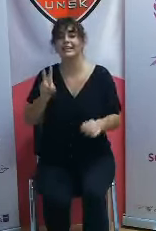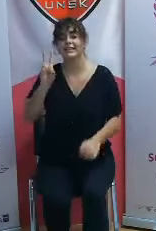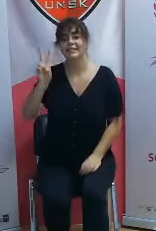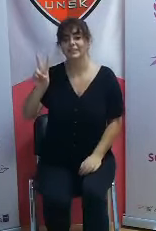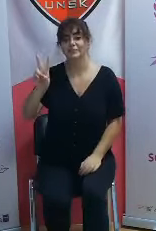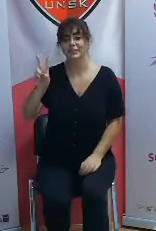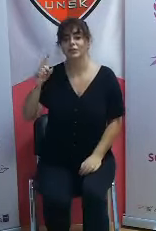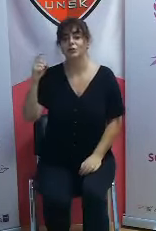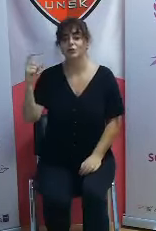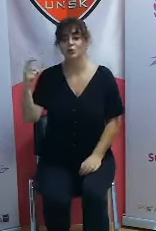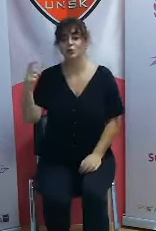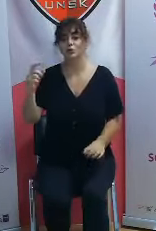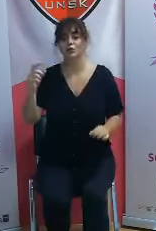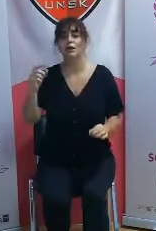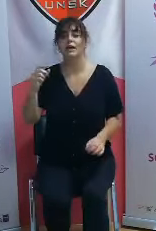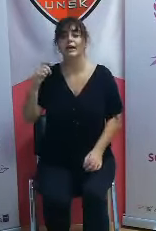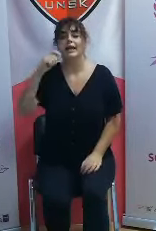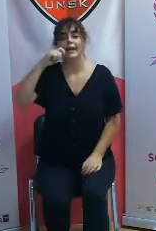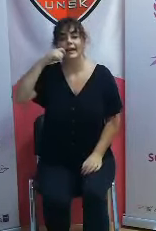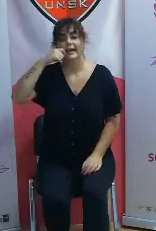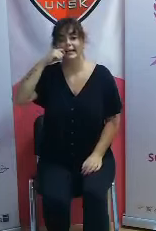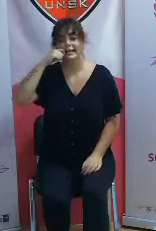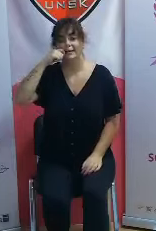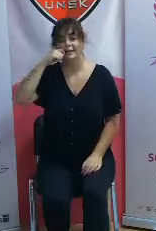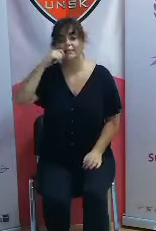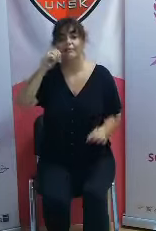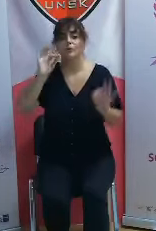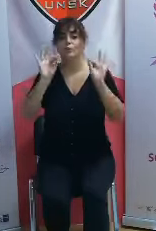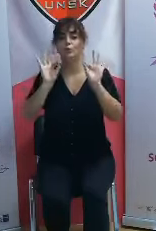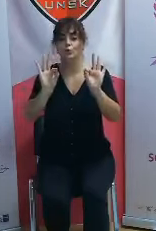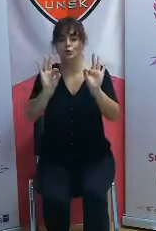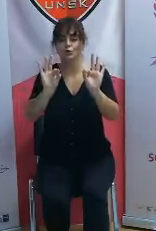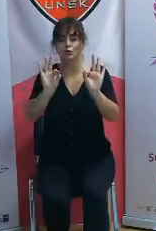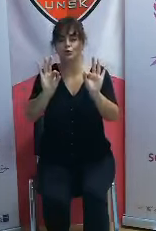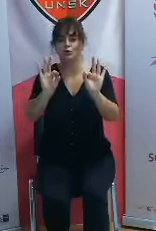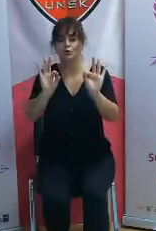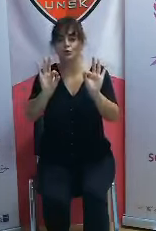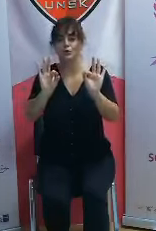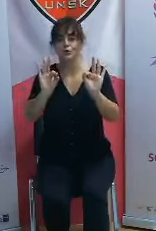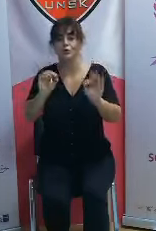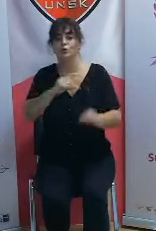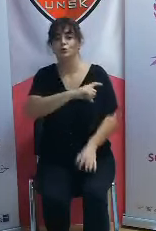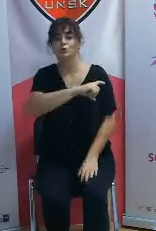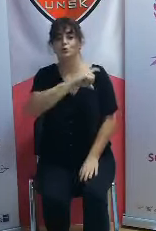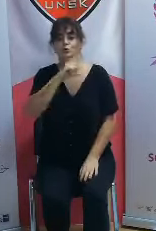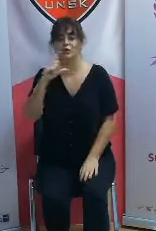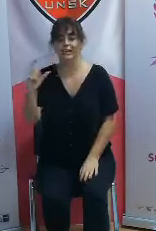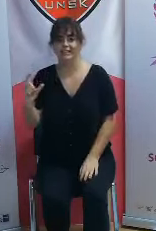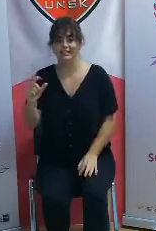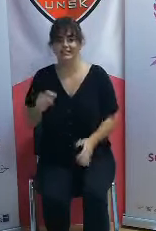yirmi dokuz eylem. günü. Cumhuriyet